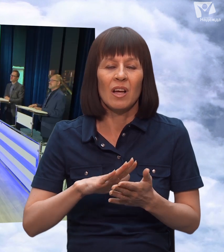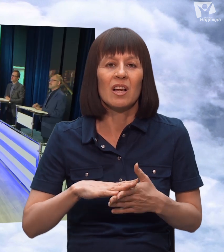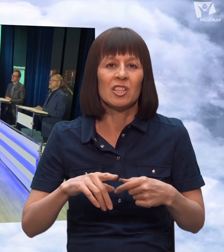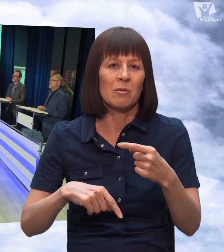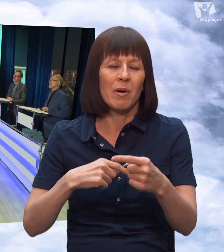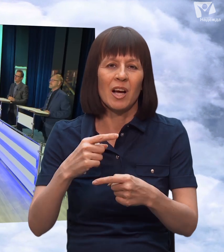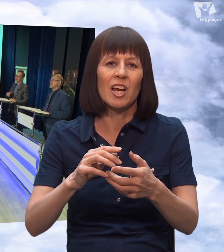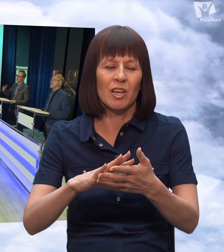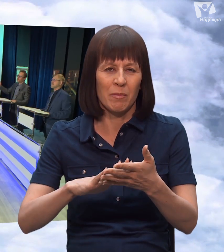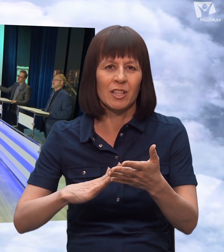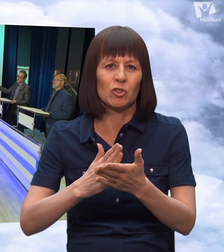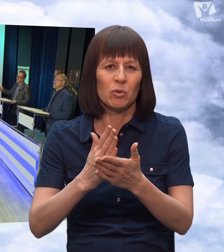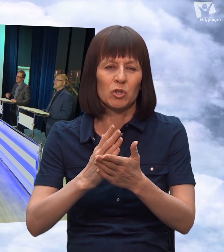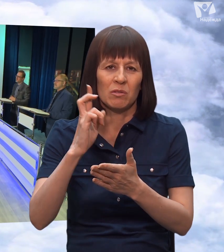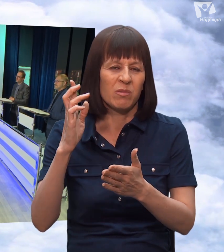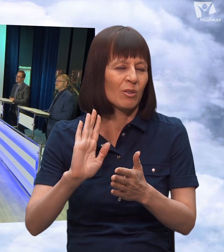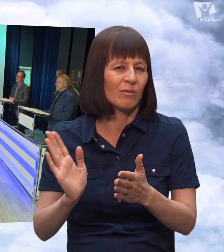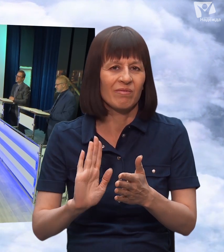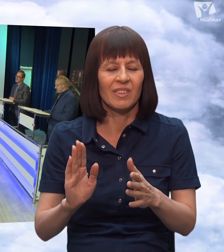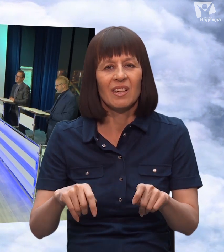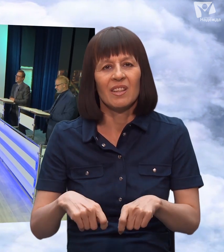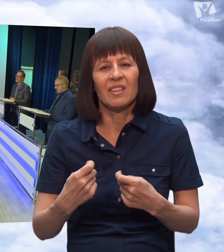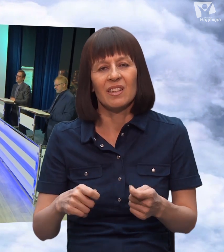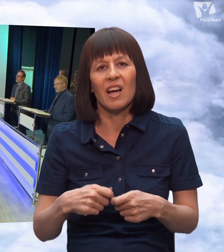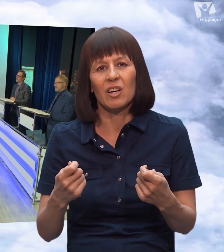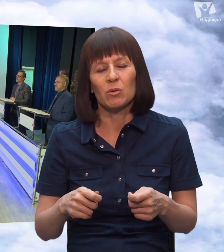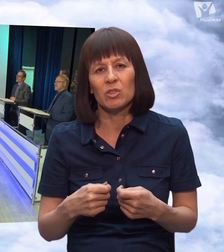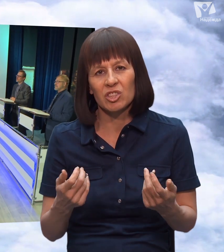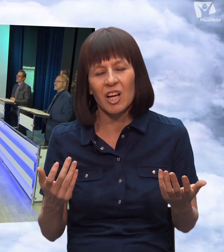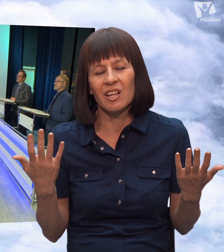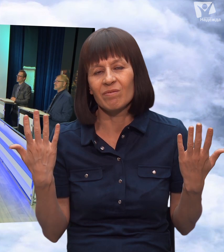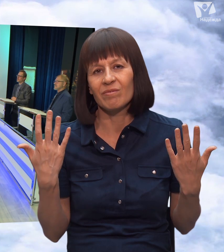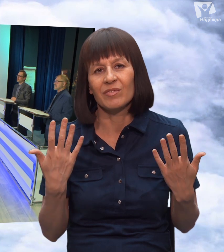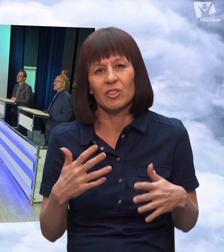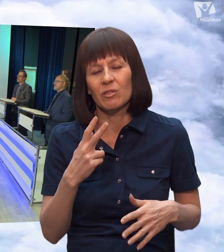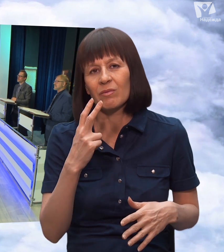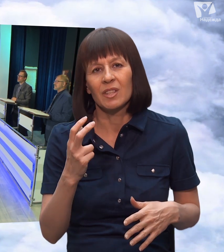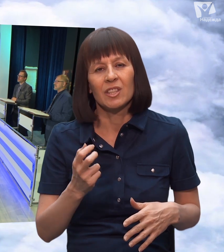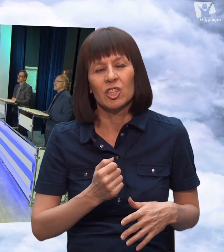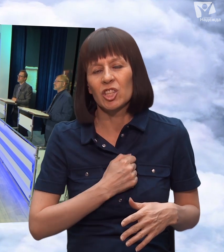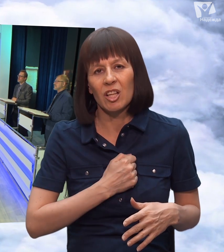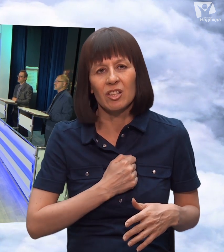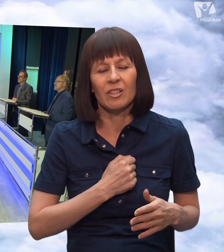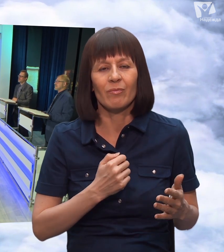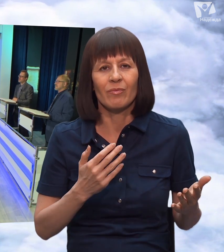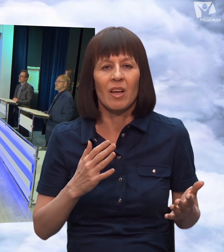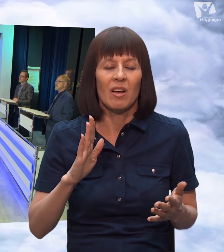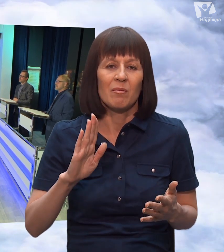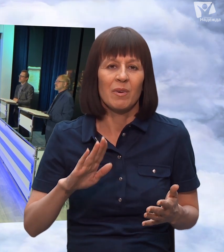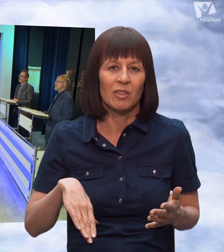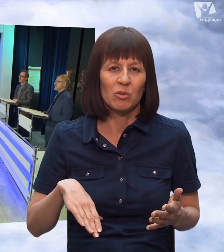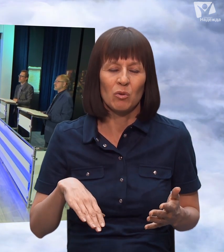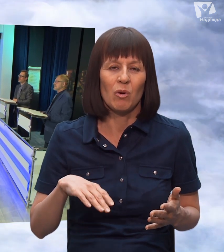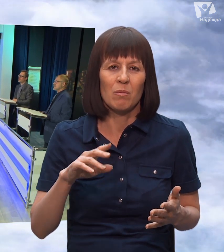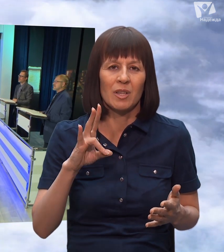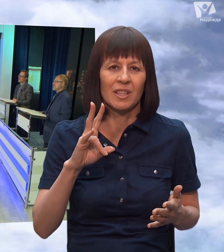то что и оси разворошил и продолжу и продолжить к сожалению вот это поражение сознания была слишком глубоким